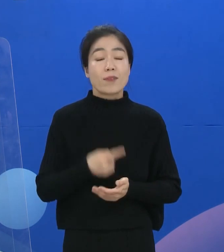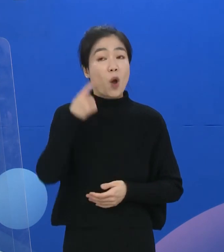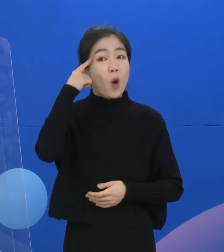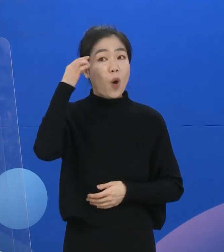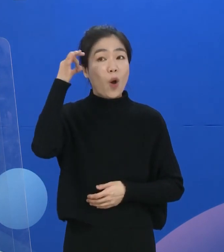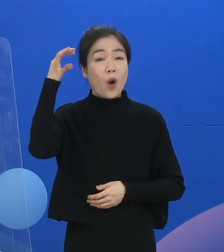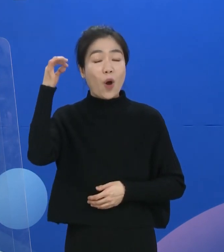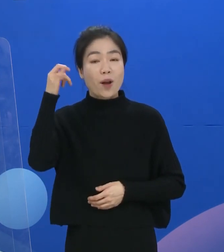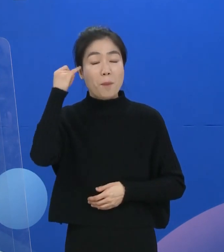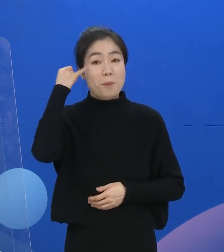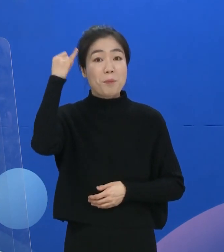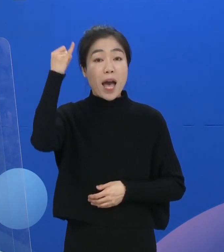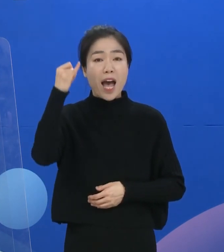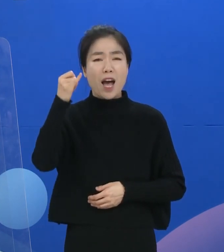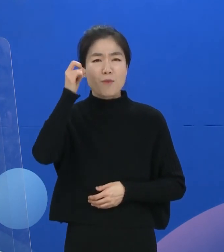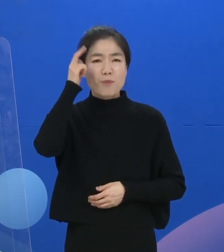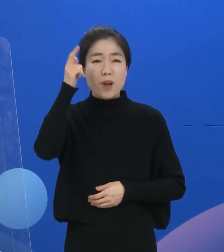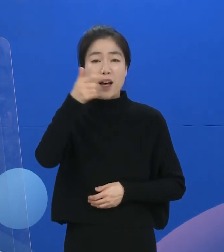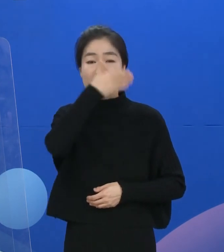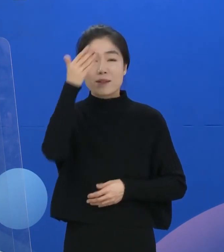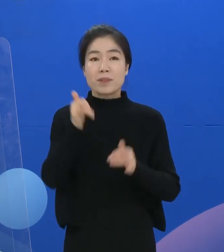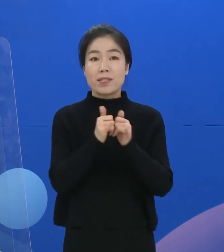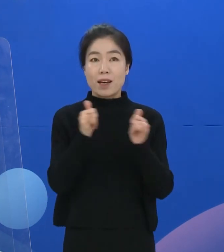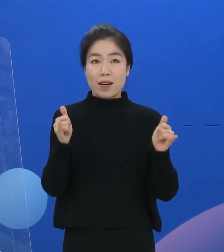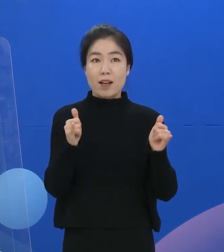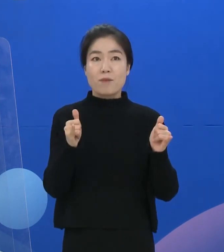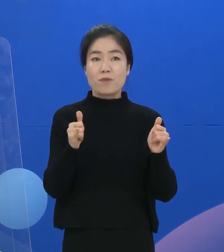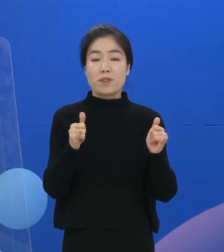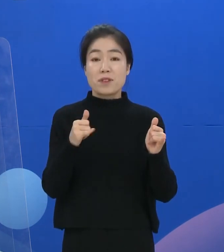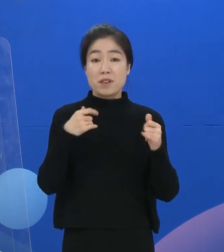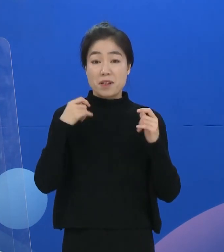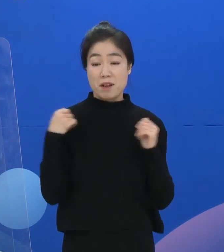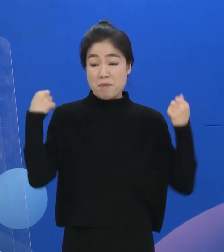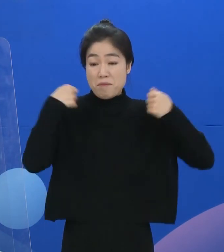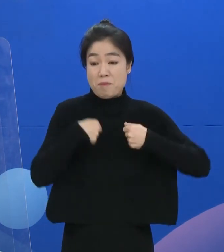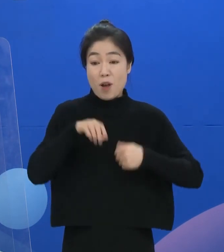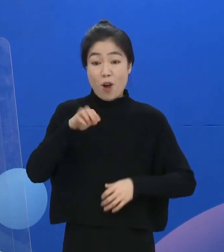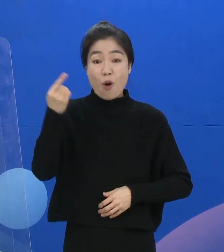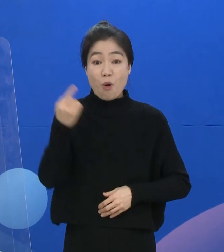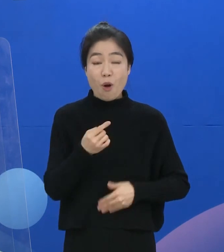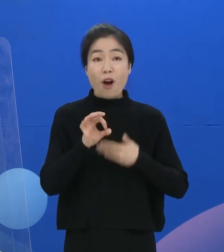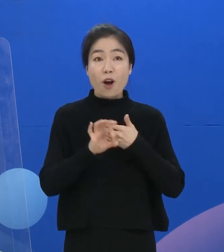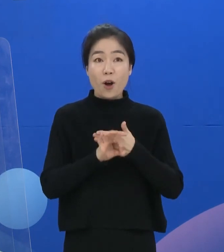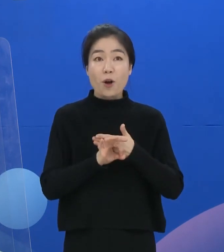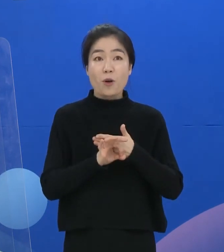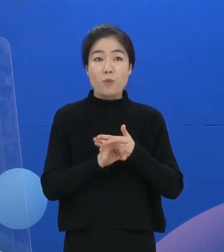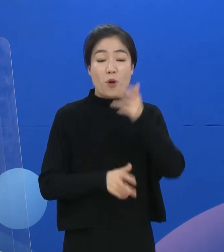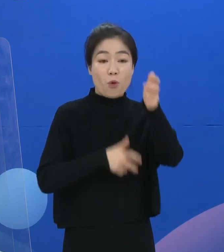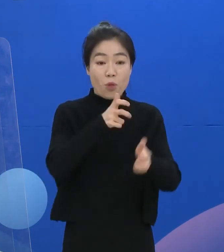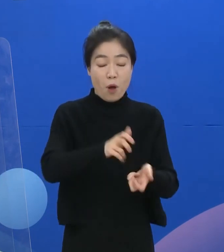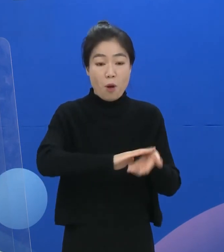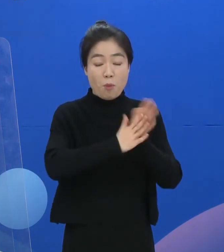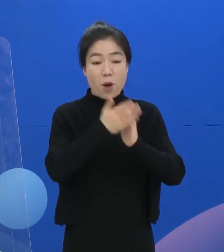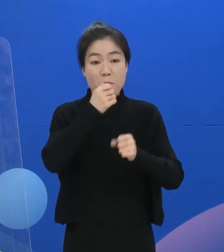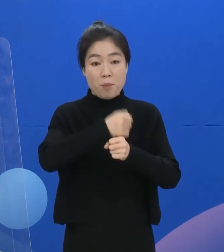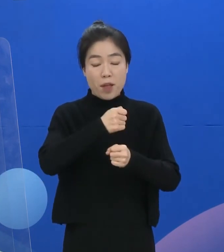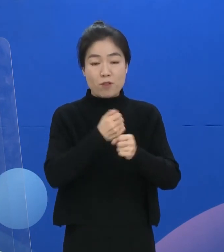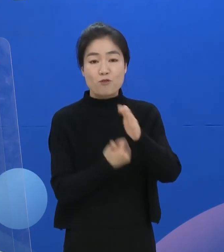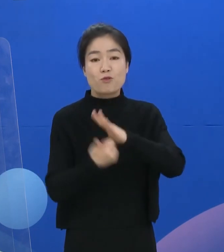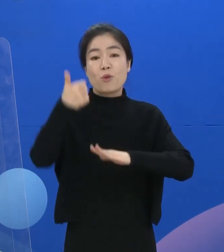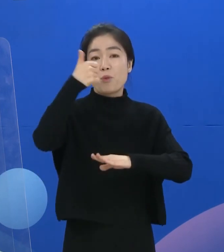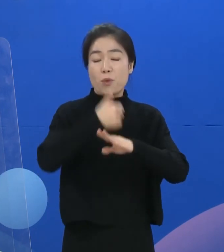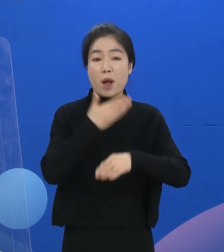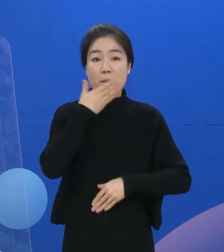양질의 신규 일자리를 창출하고 있습니다 아울러 상상력과 창의력이 뛰어난 우리 청년들이